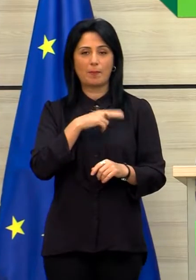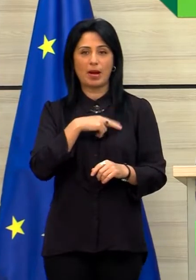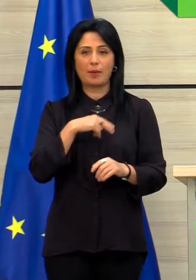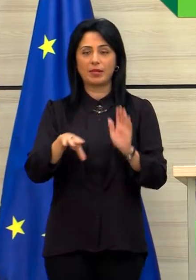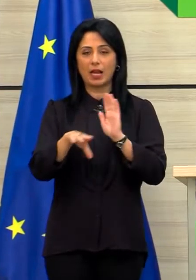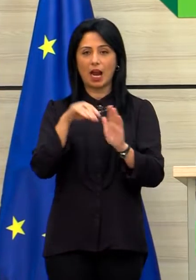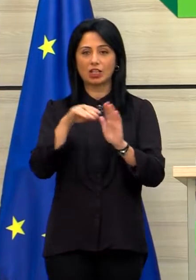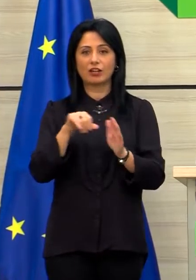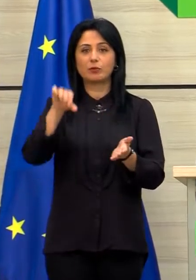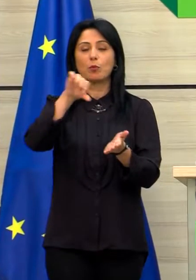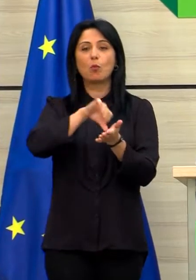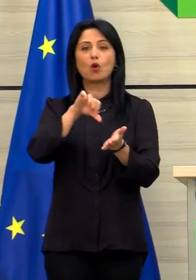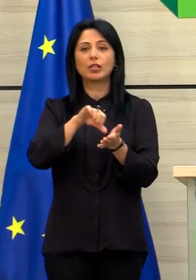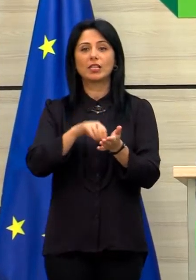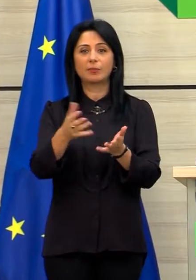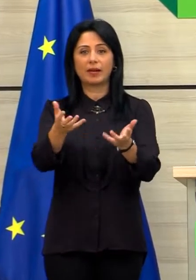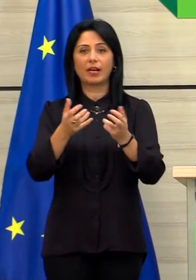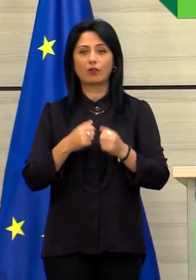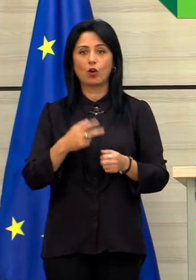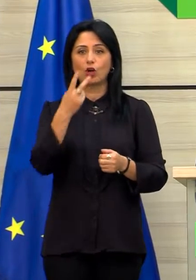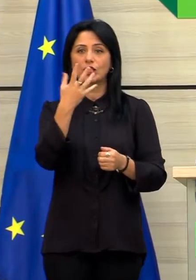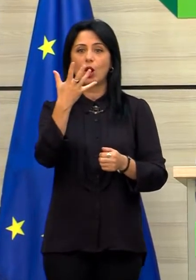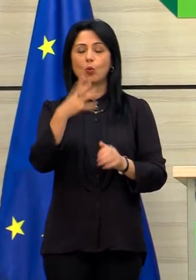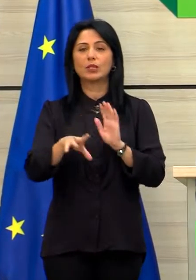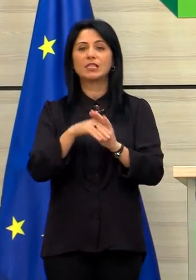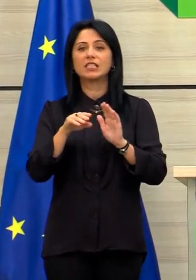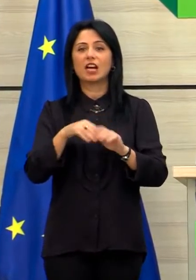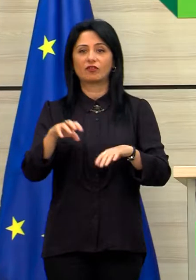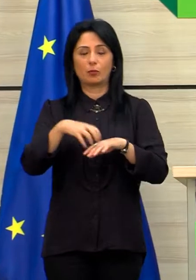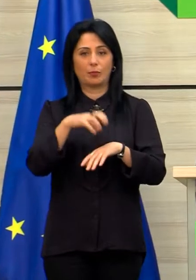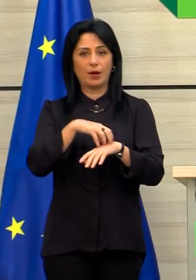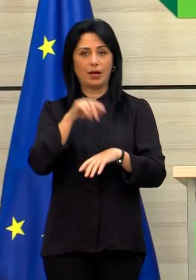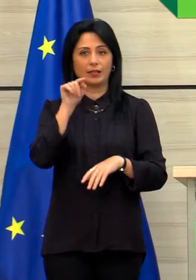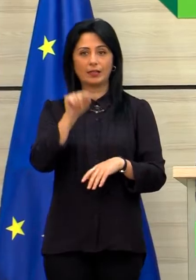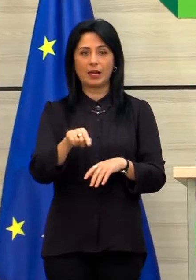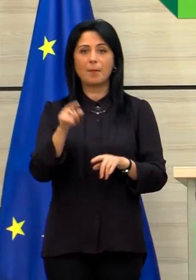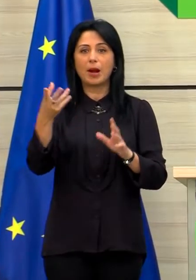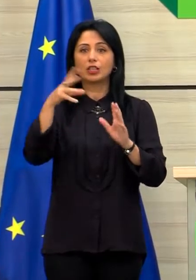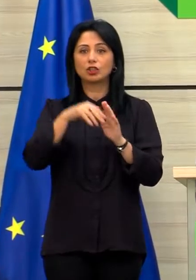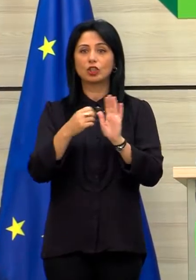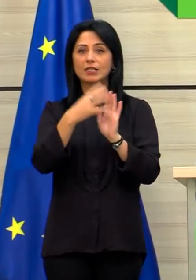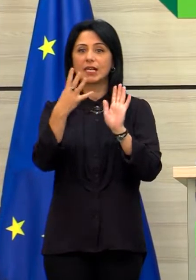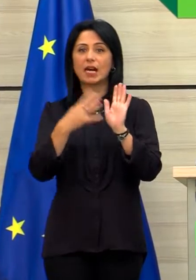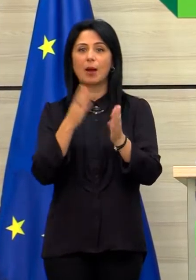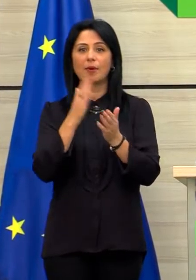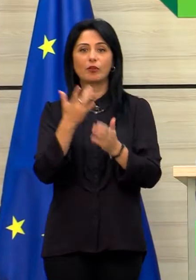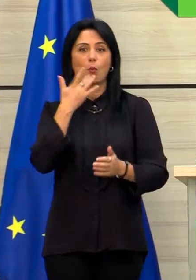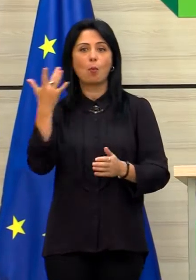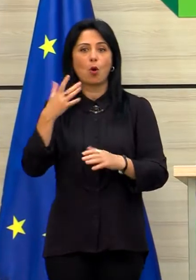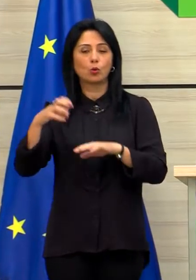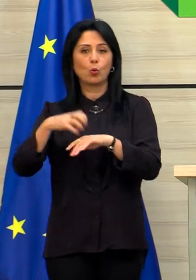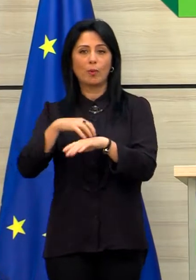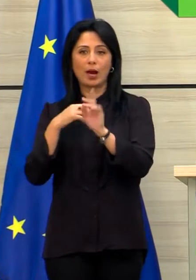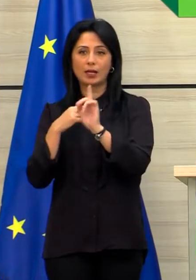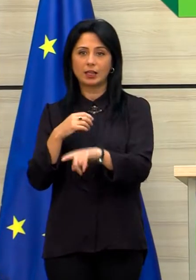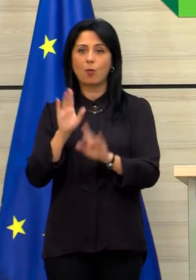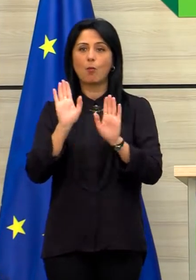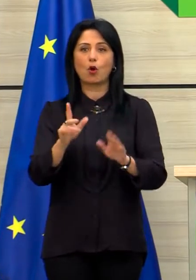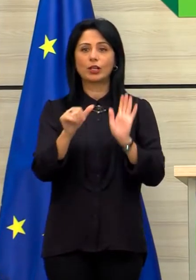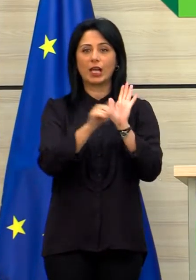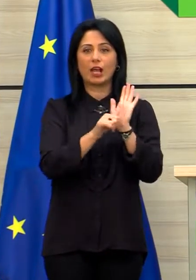პარლამენტის არჩევნებში მონაწილეობას იღებს 25 საარჩევნო სუბიექტი. მათგან 19 არის პოლიტიკური პარტია,